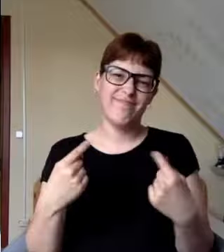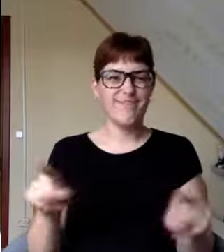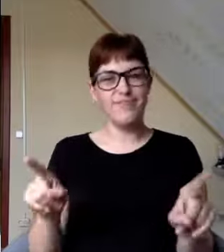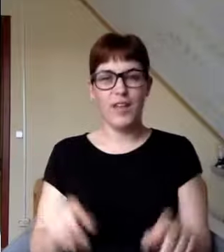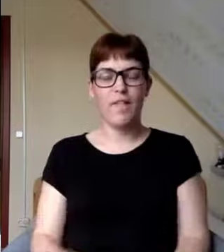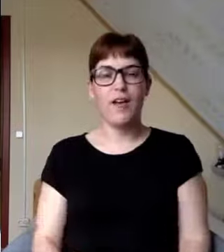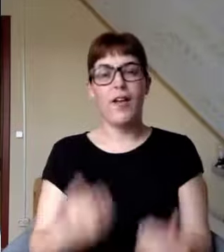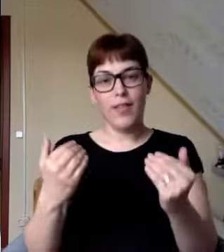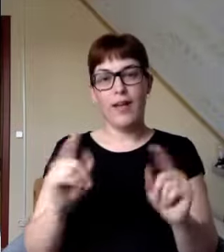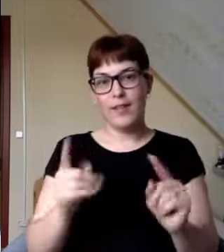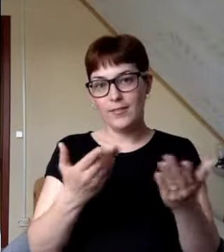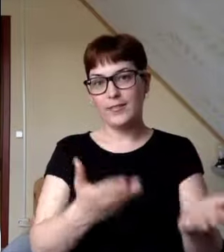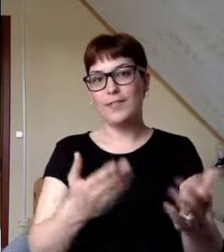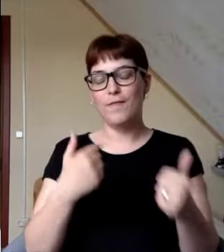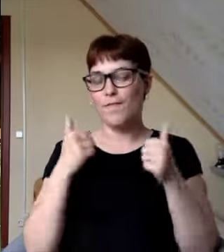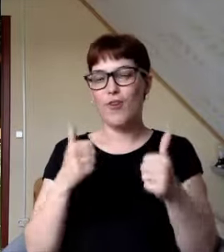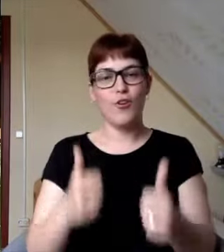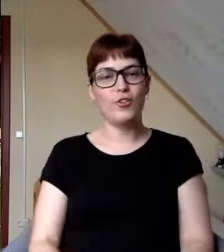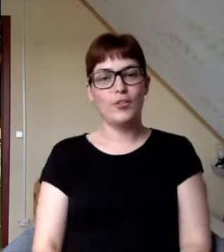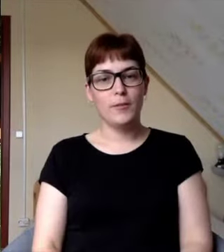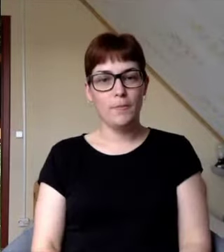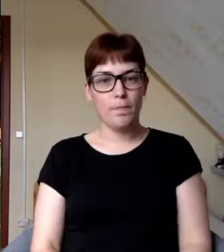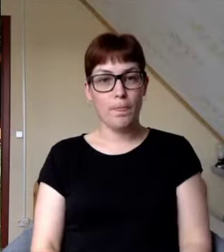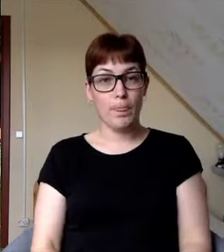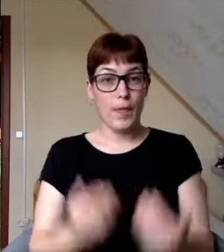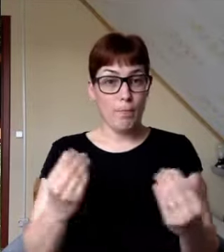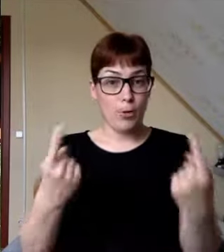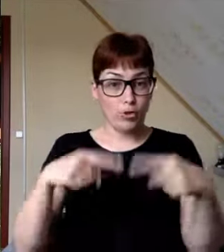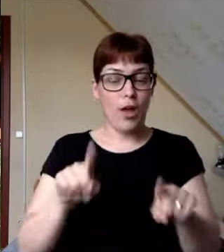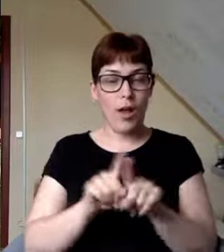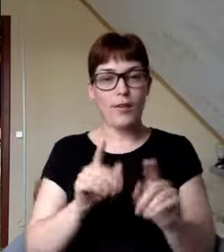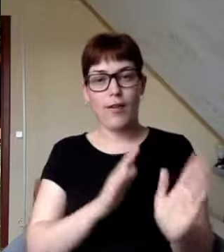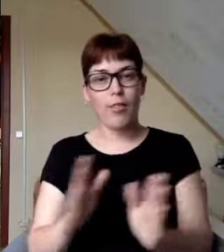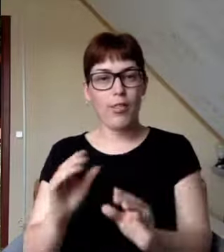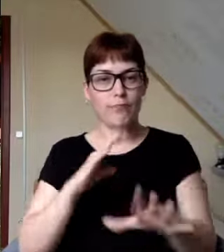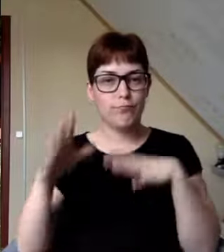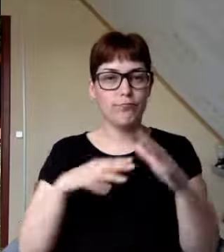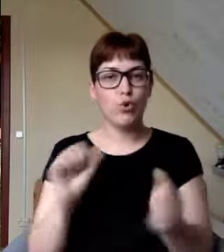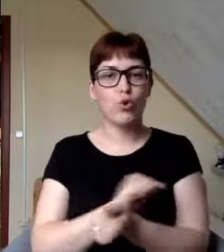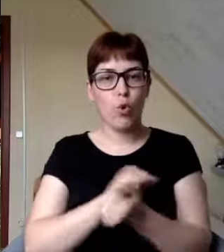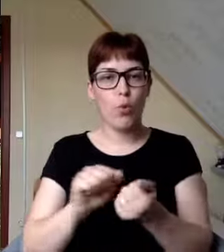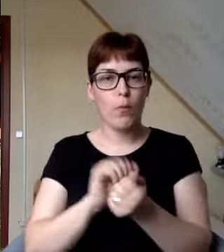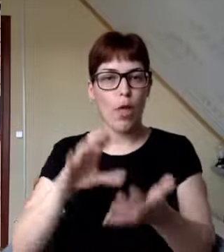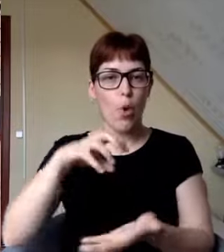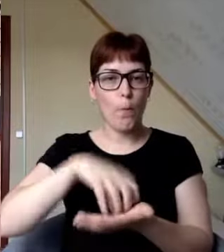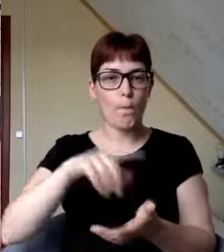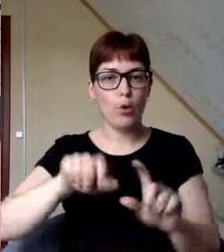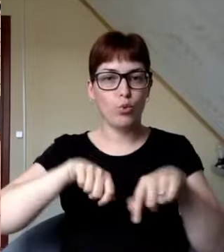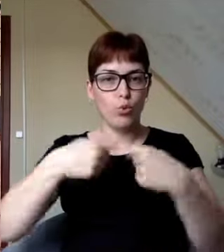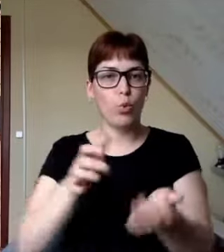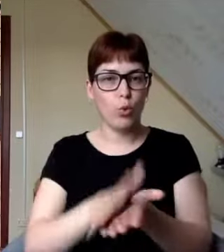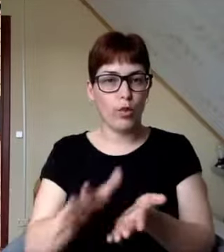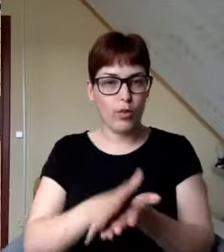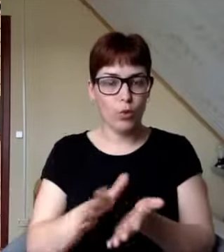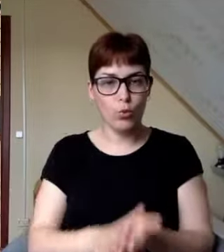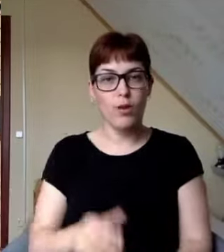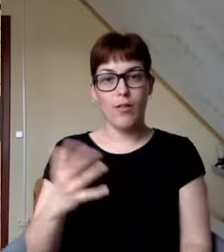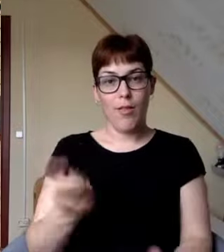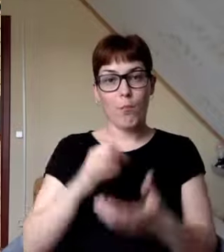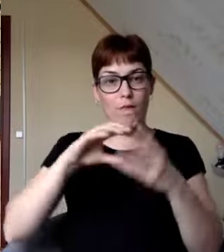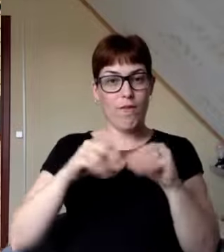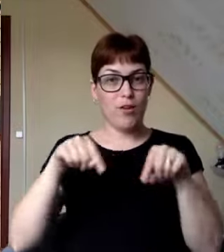bet tas nav tās. Tagad mums ir un foršs, foršs. Šobrīd ir gatavota dokumentācija objekta nodošanai eksploatācijā. Ņemot